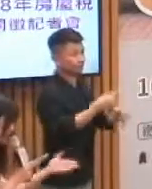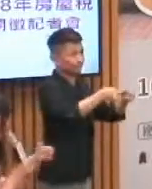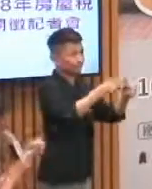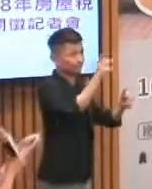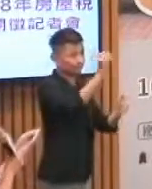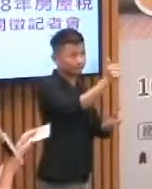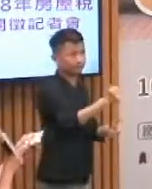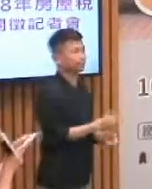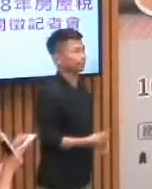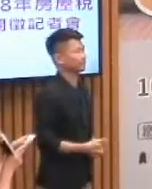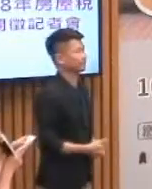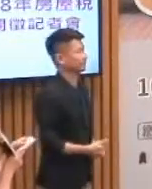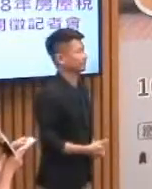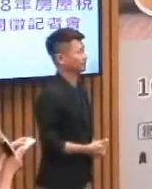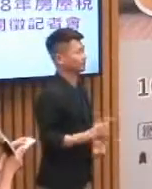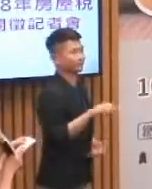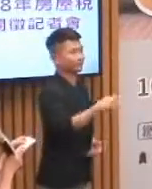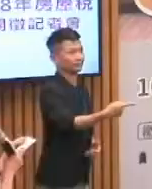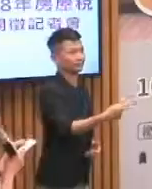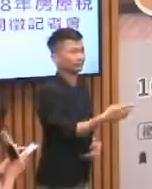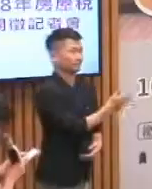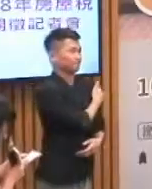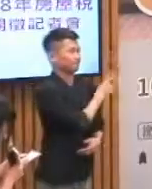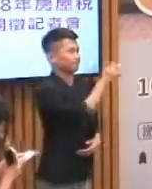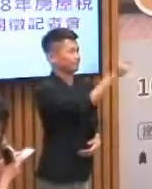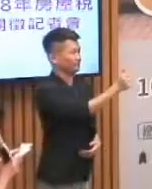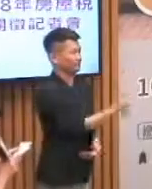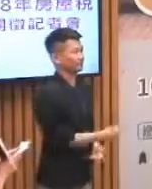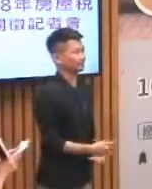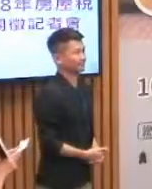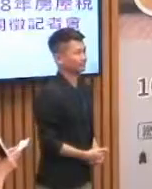长。接下来是陈科长